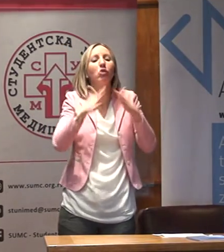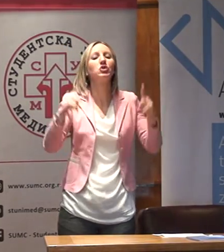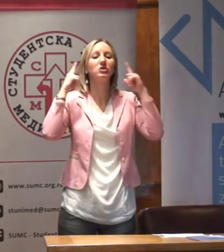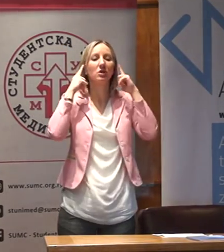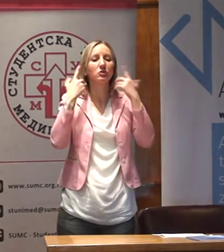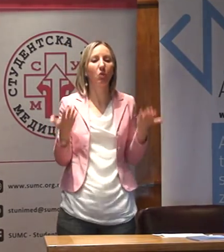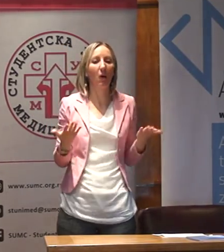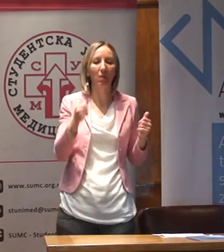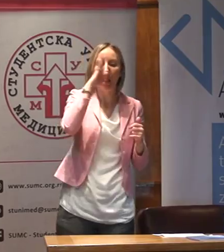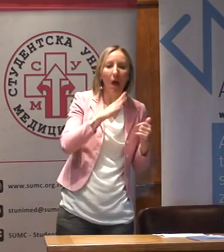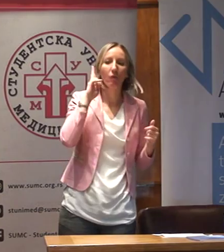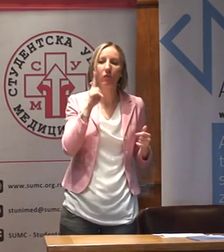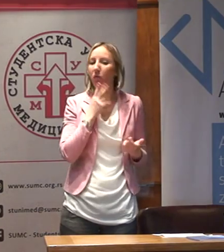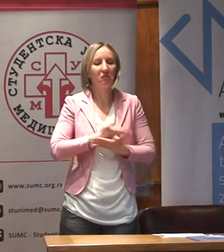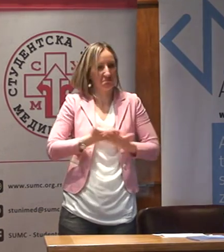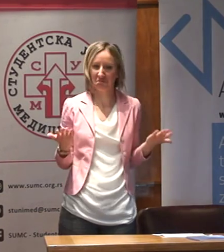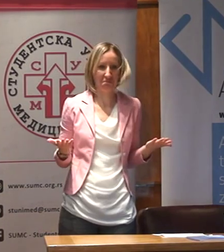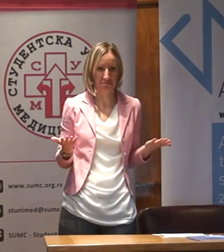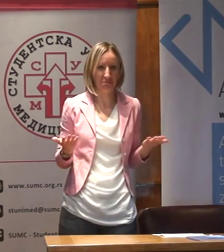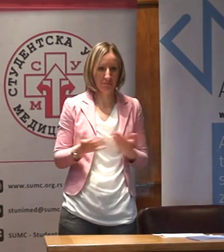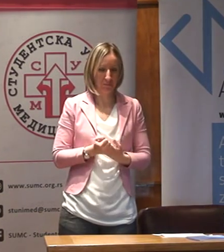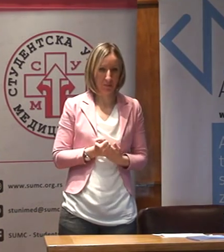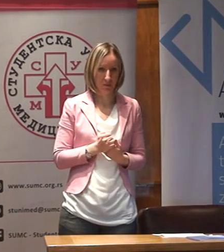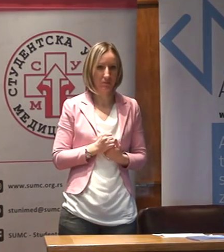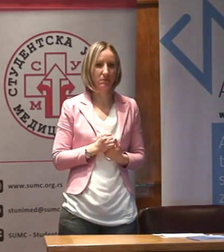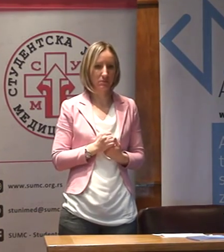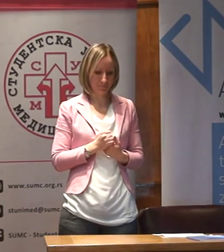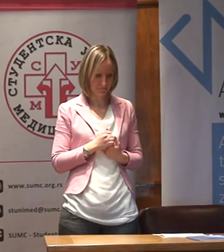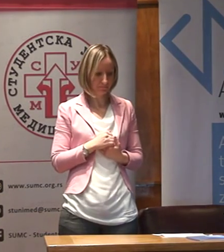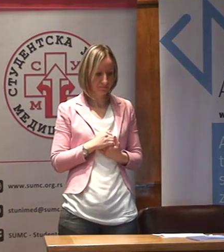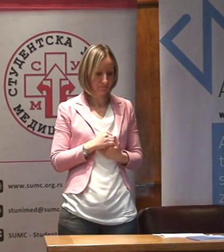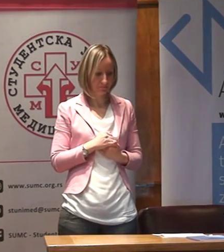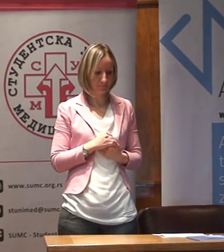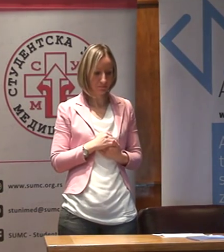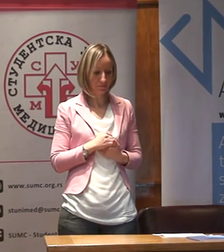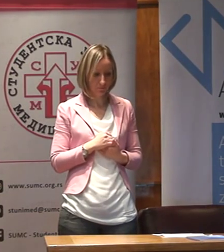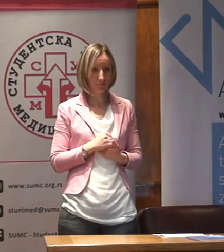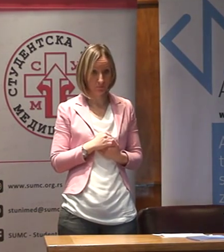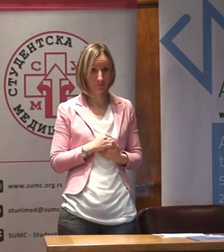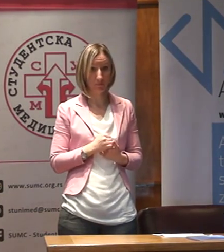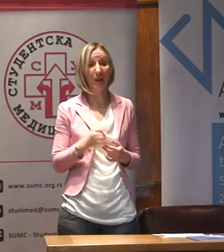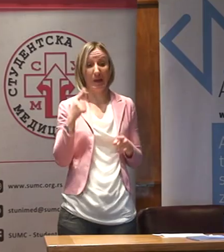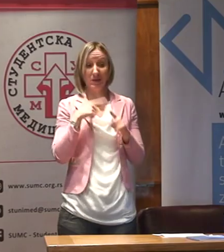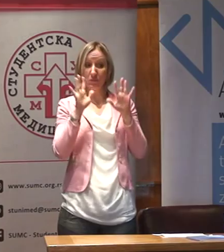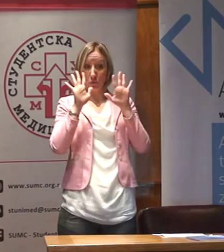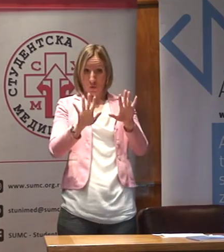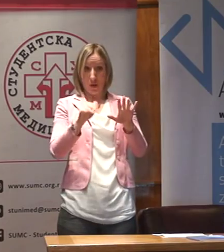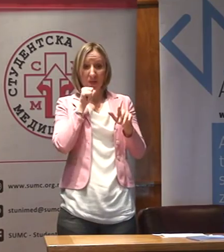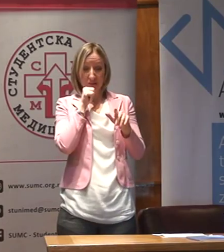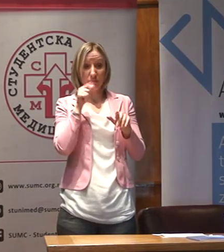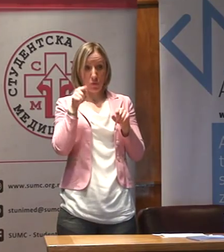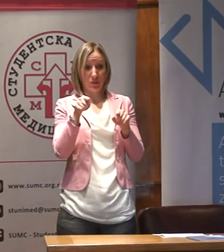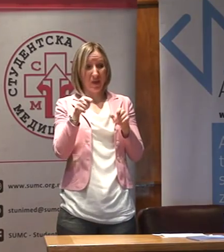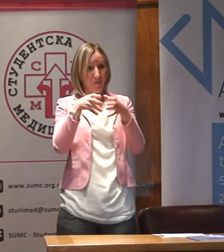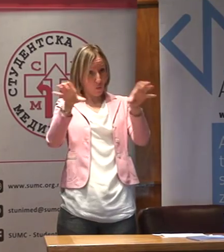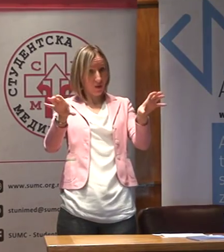to zapravo nema veze sa samim oštećenjem. Da li se radi o gluvi ili nagluvi osobi. Više je stvar osjećaja pripadnosti.